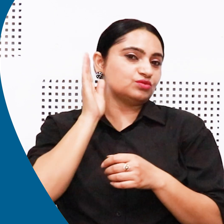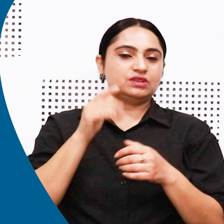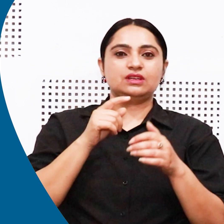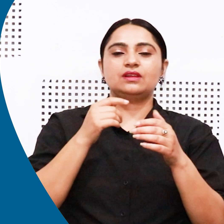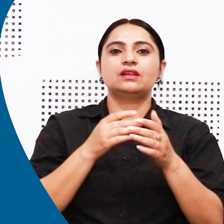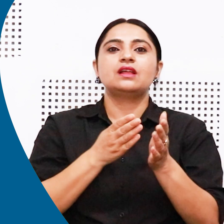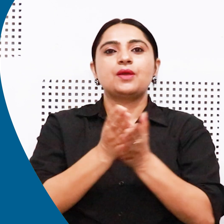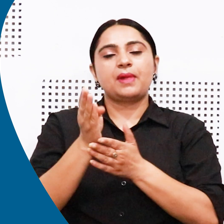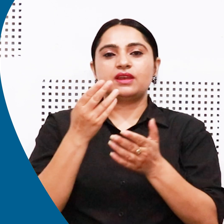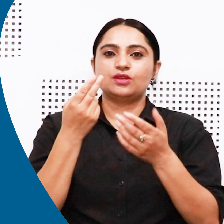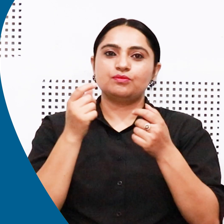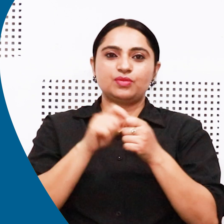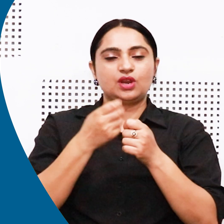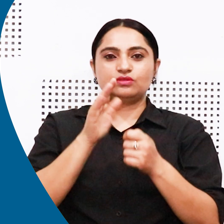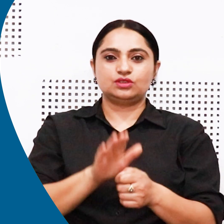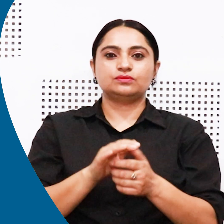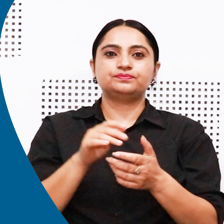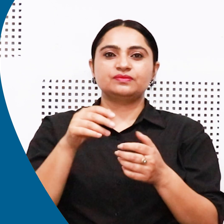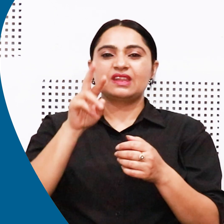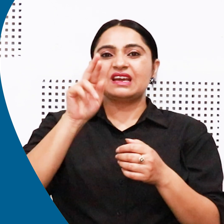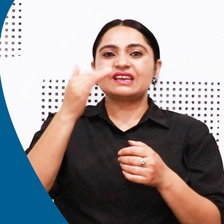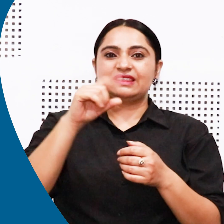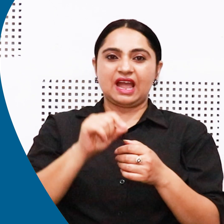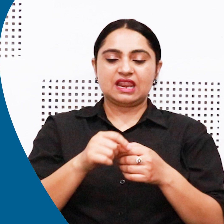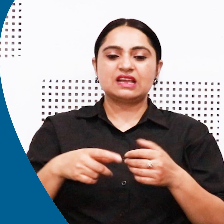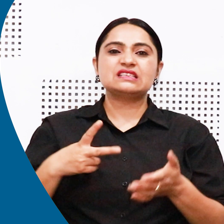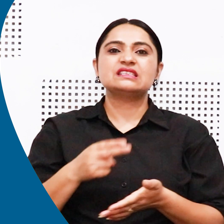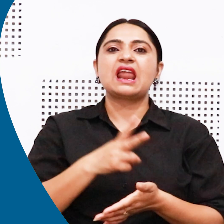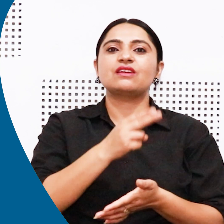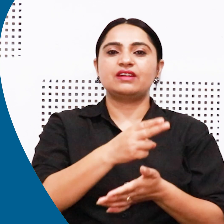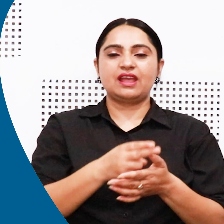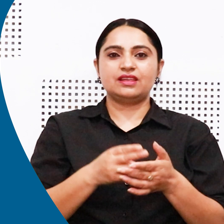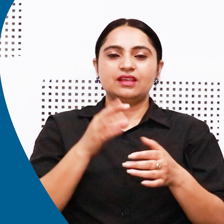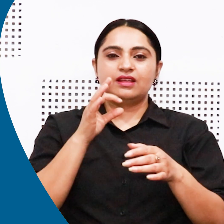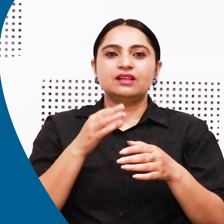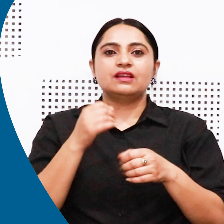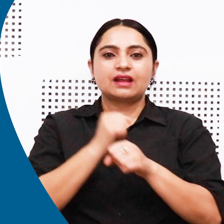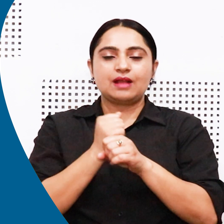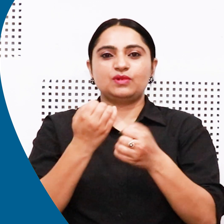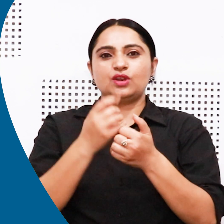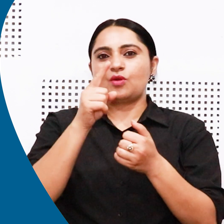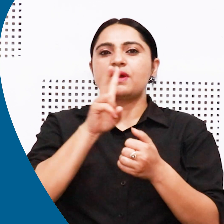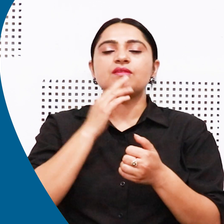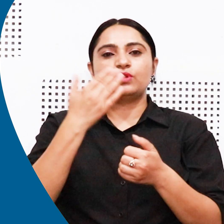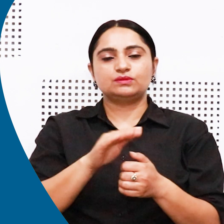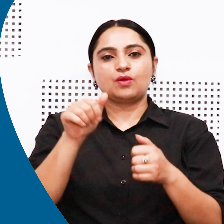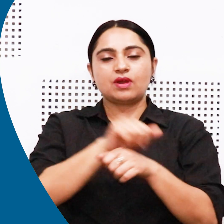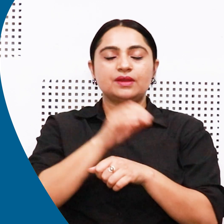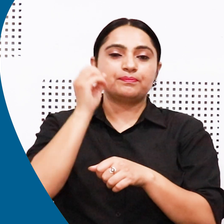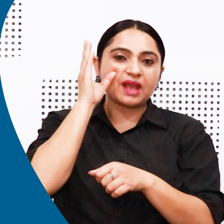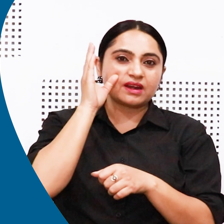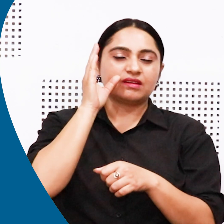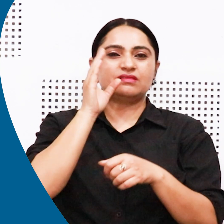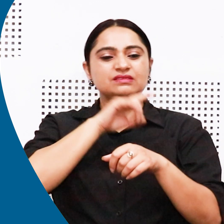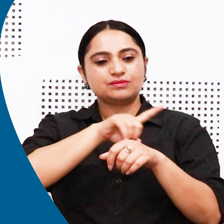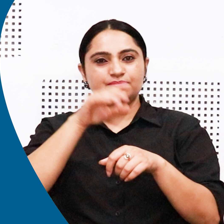सिलाइ कटाइको व्यवसाय गर्न थालेको 12 वर्ष भयो। सिलाइ कटाइ व्यवसायमा लागेर राम्रो आम्दानी लिइरहनु भएका उहाँले बिहान सबैरै र बेलुका